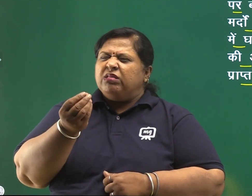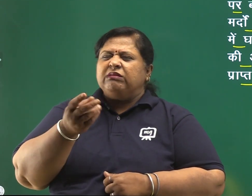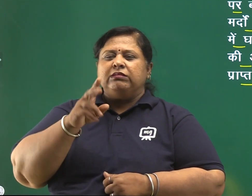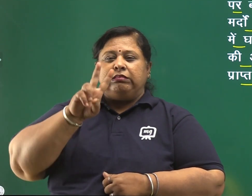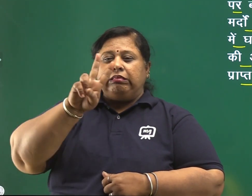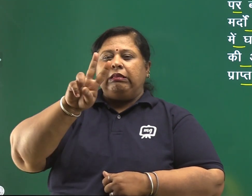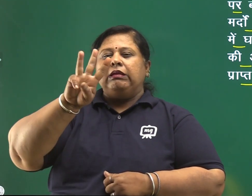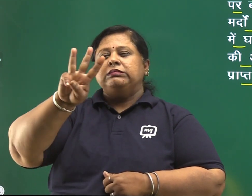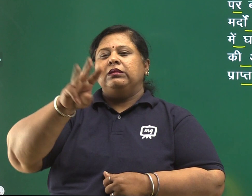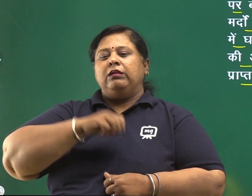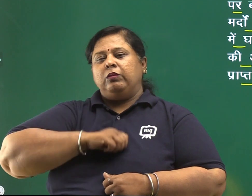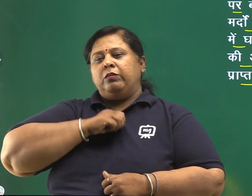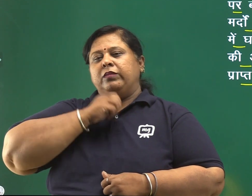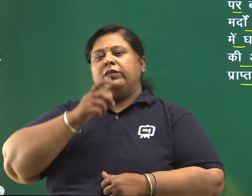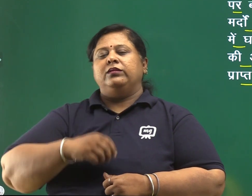की